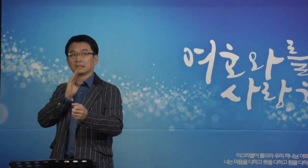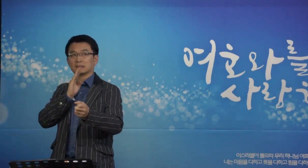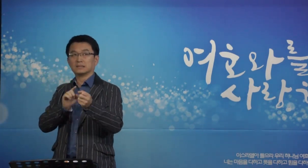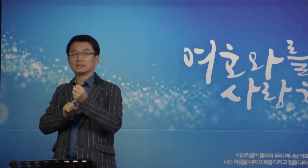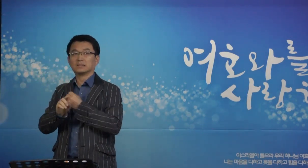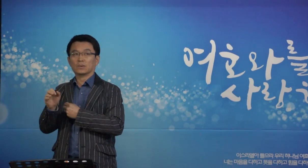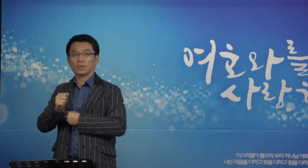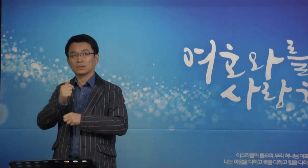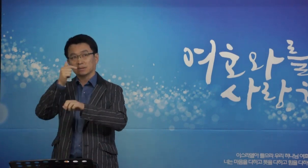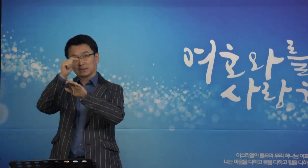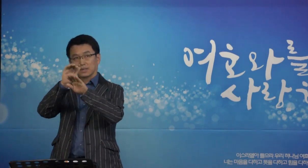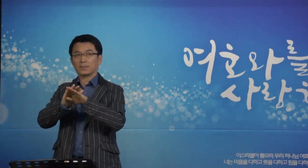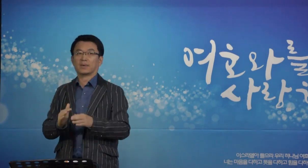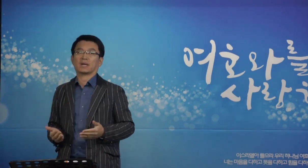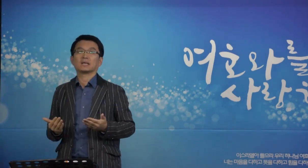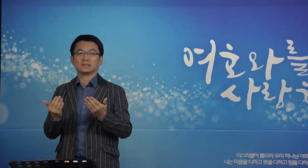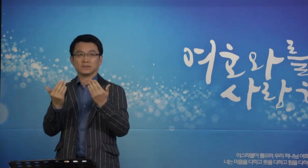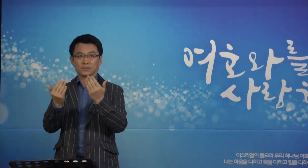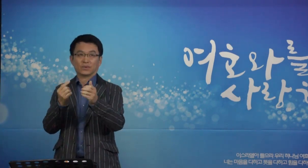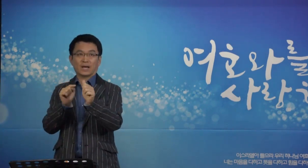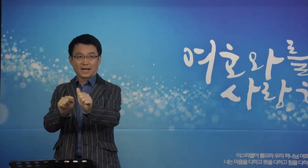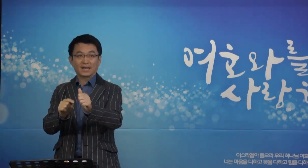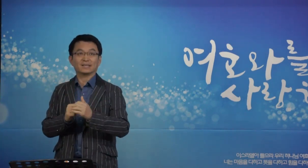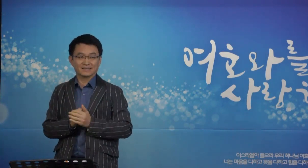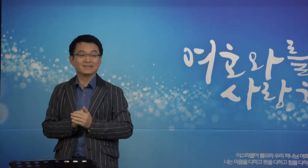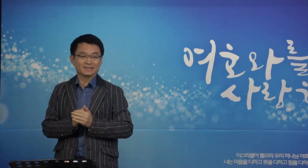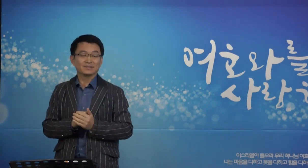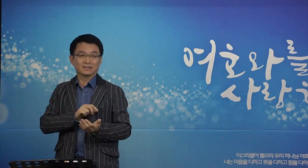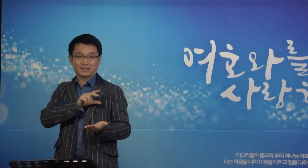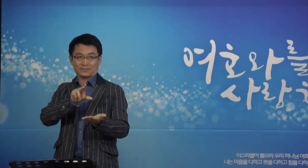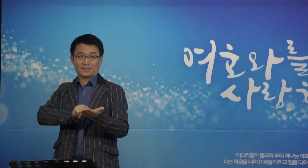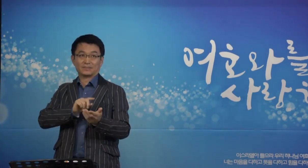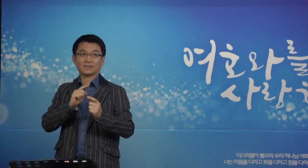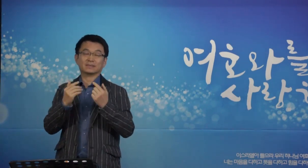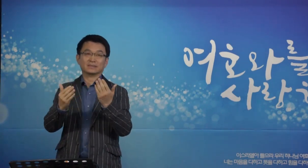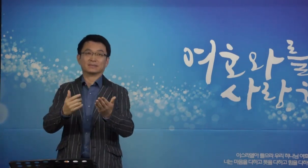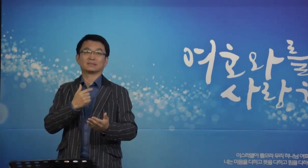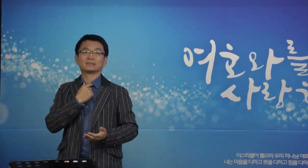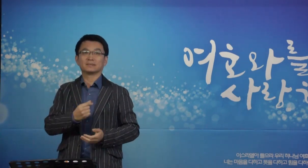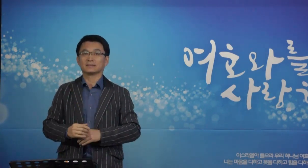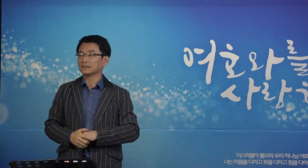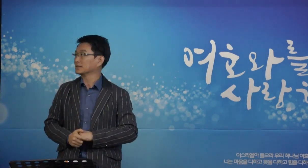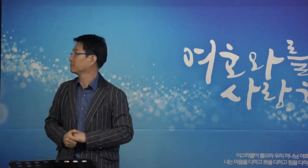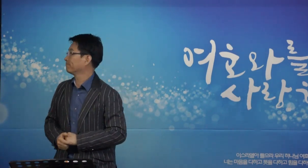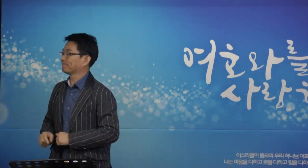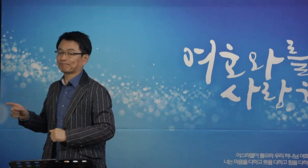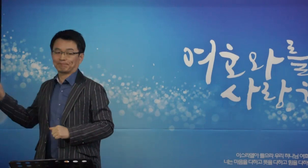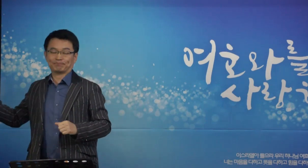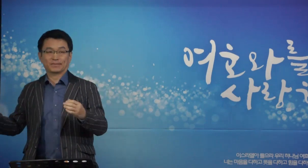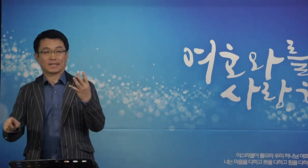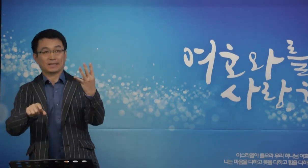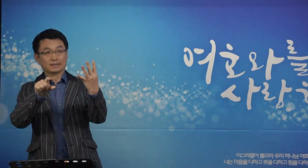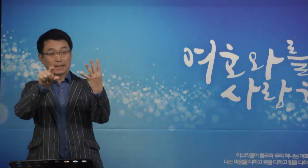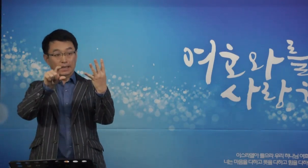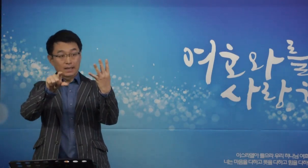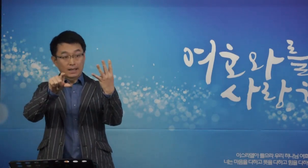영과 진리로 예배할지니라. 예배하라 라는 말씀 제목으로 같이 은혜 나누기로